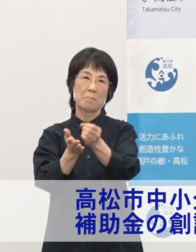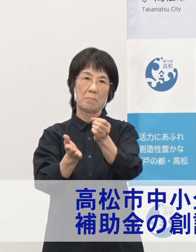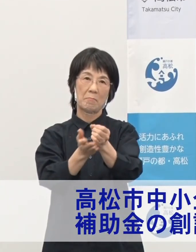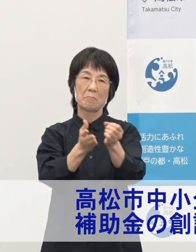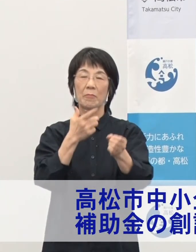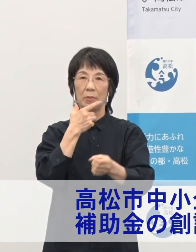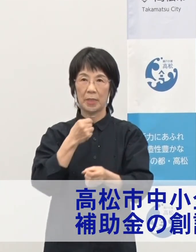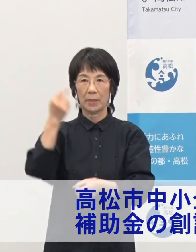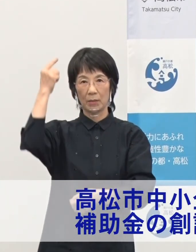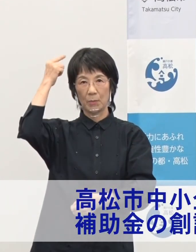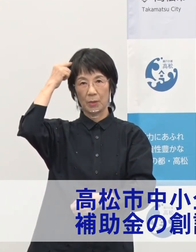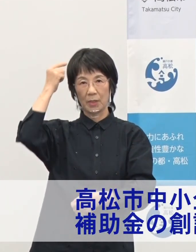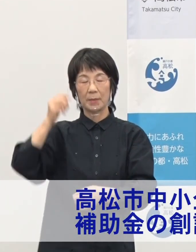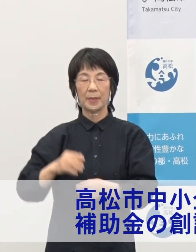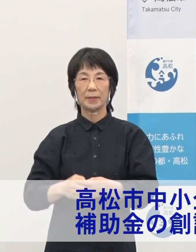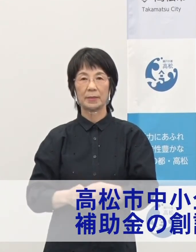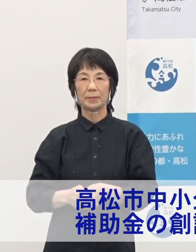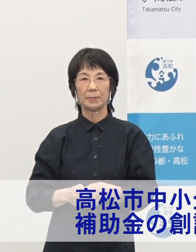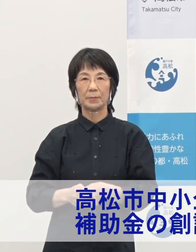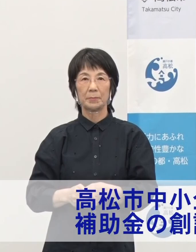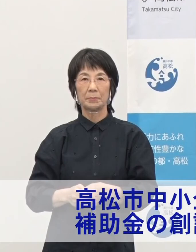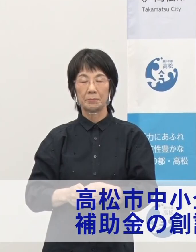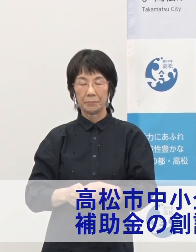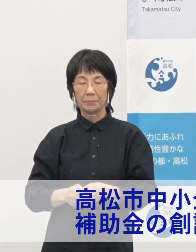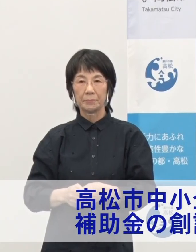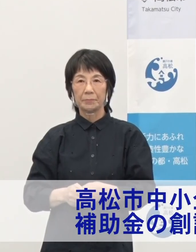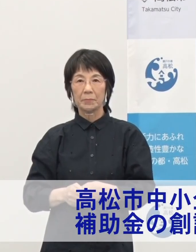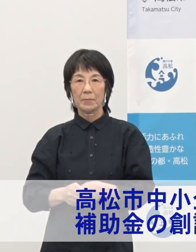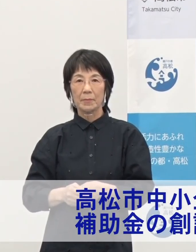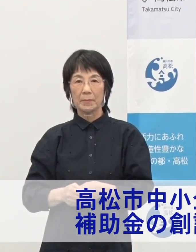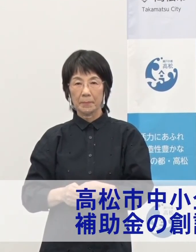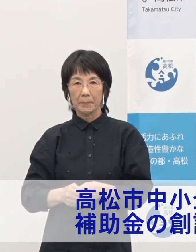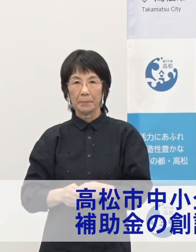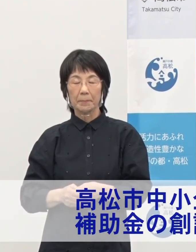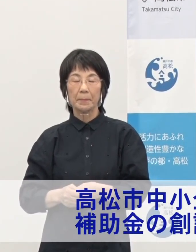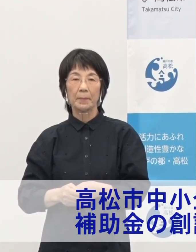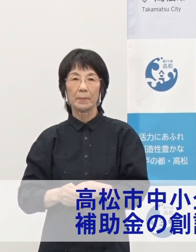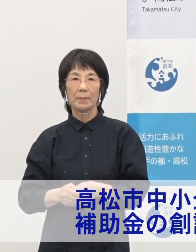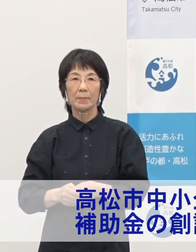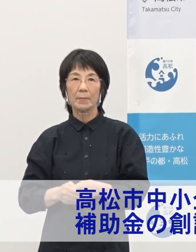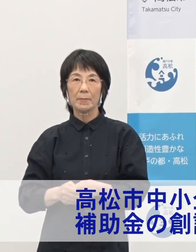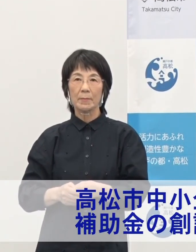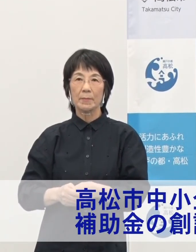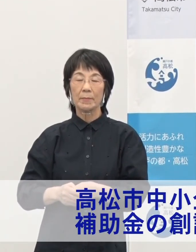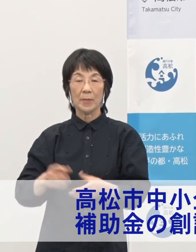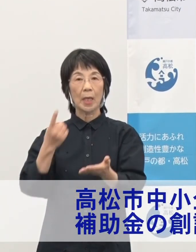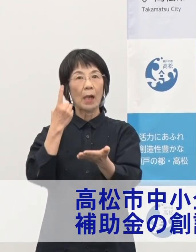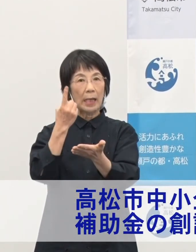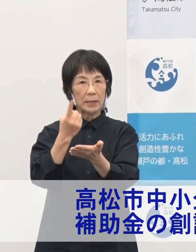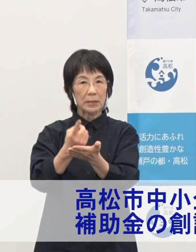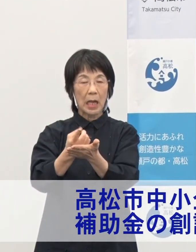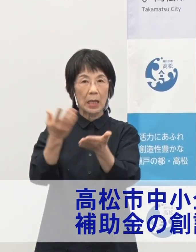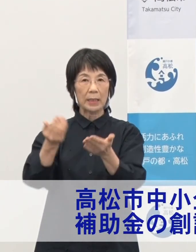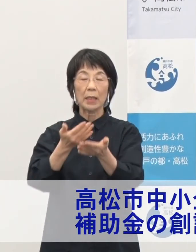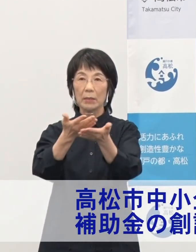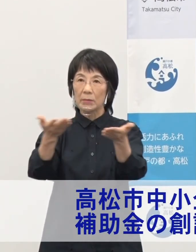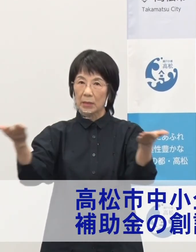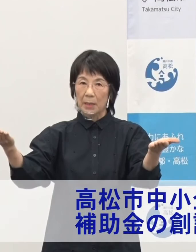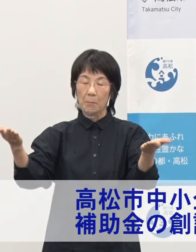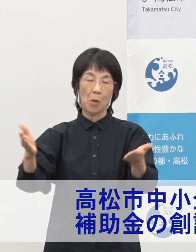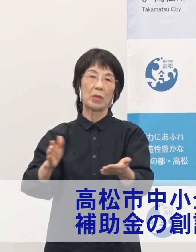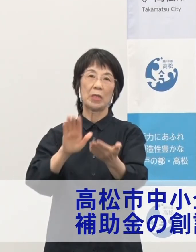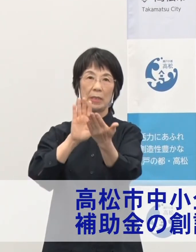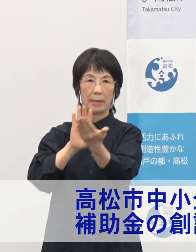ますまた本キャンペーンの実施に当たりましては参加いただく店舗におきました石まし